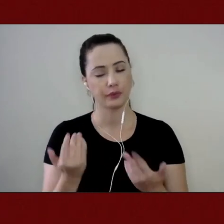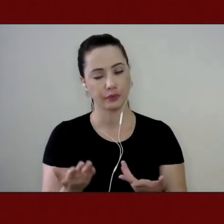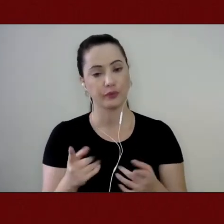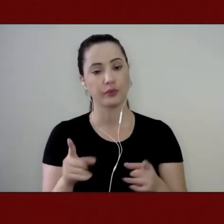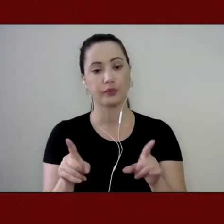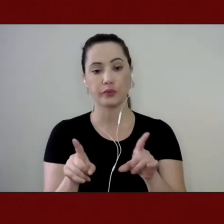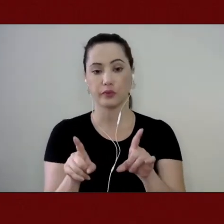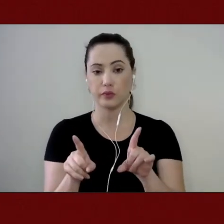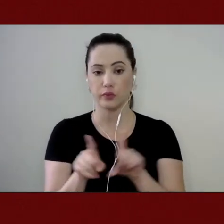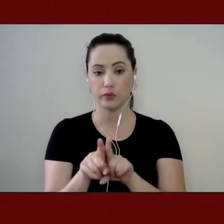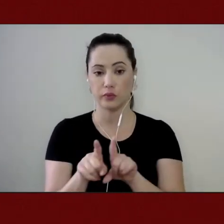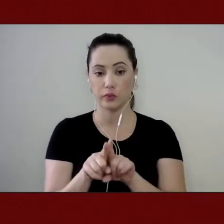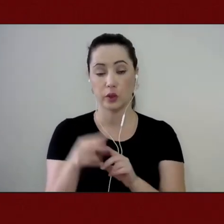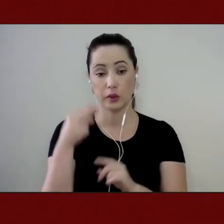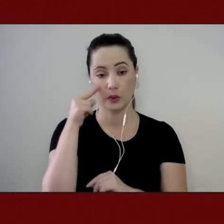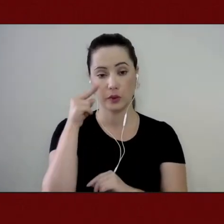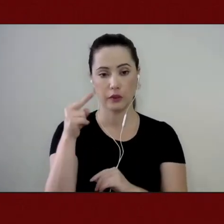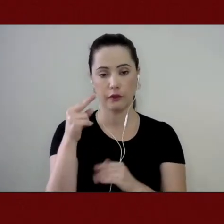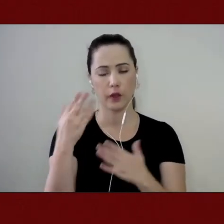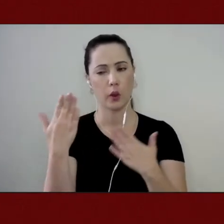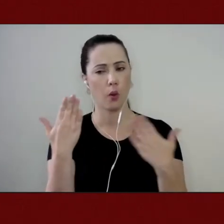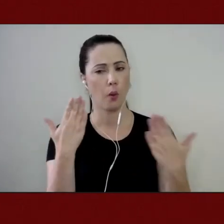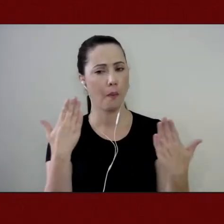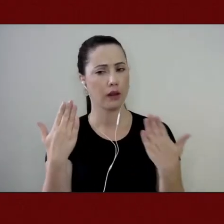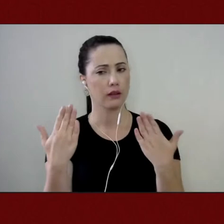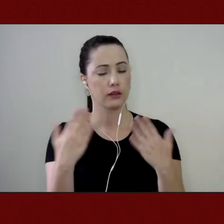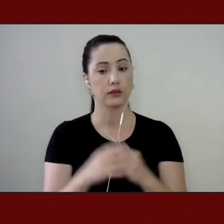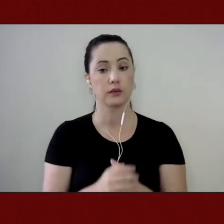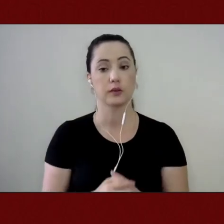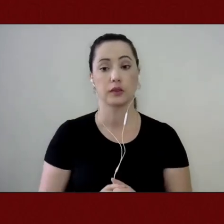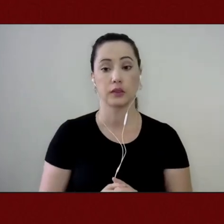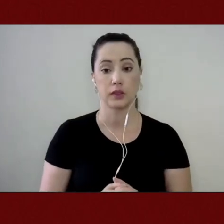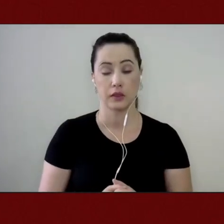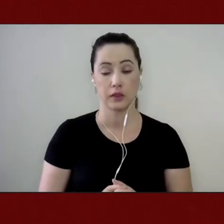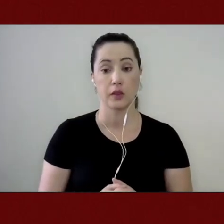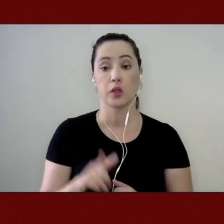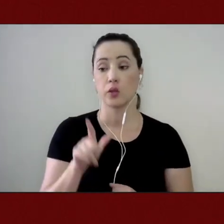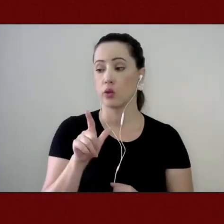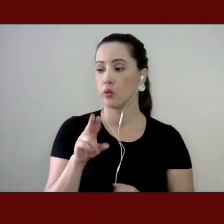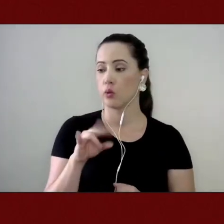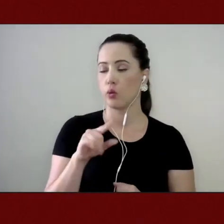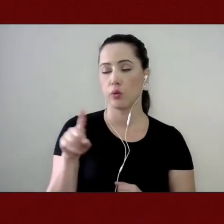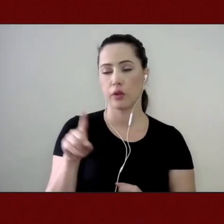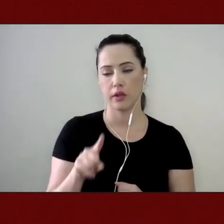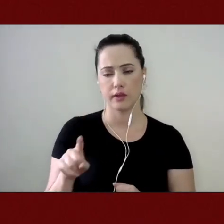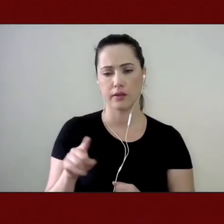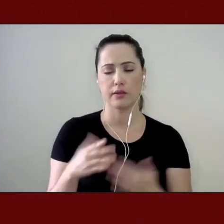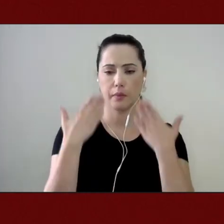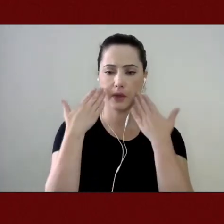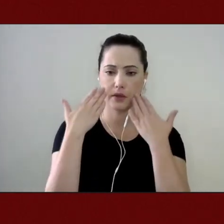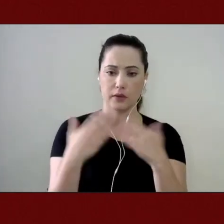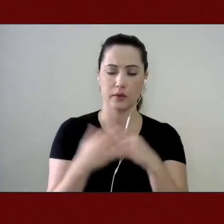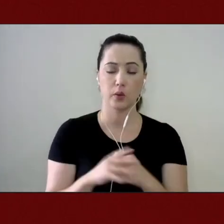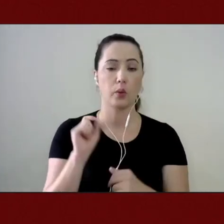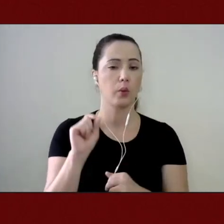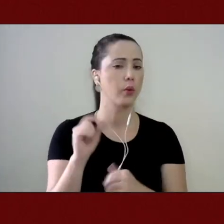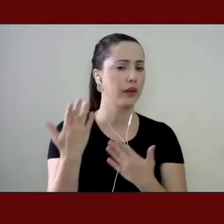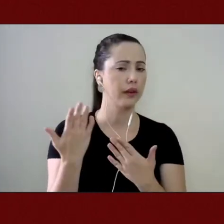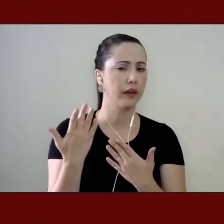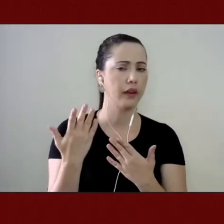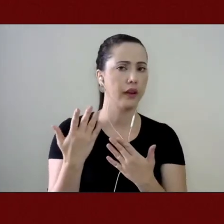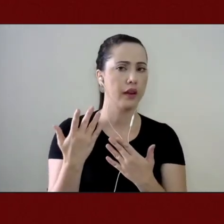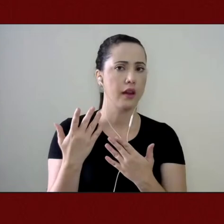aproveitando também a figura do paradoxo que o Luiz Sérgio apresentou há pouco, o que é um pouco paradoxal, tendo em